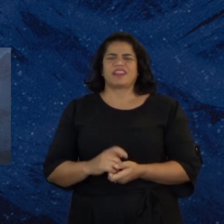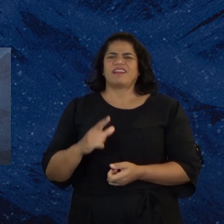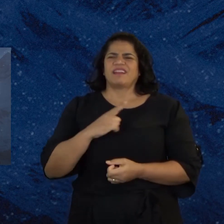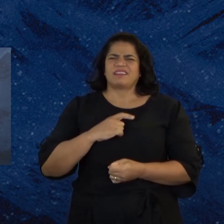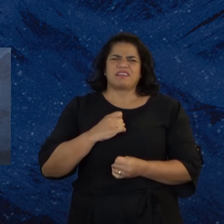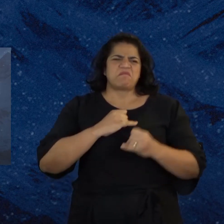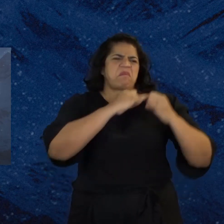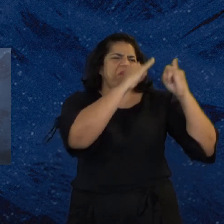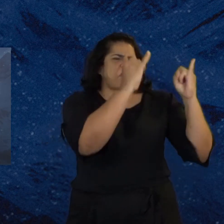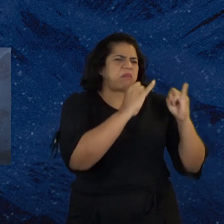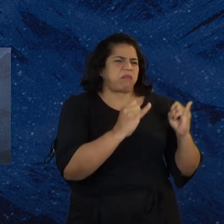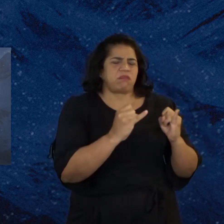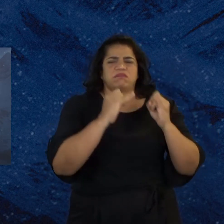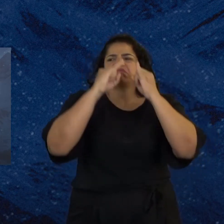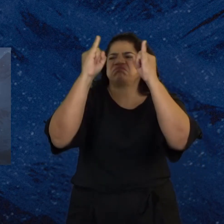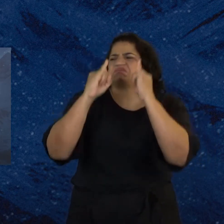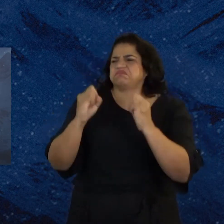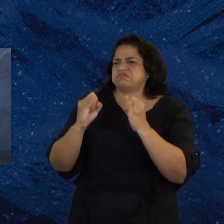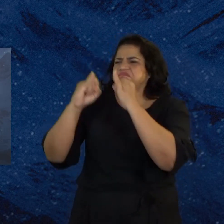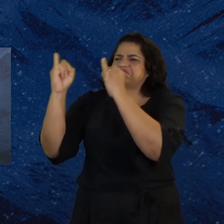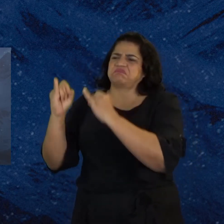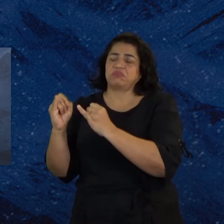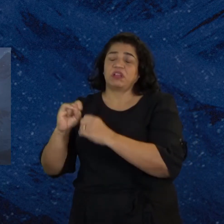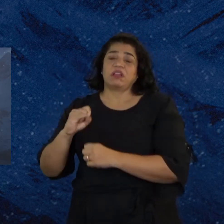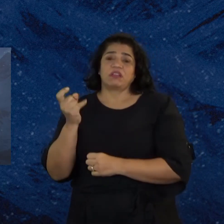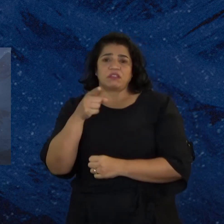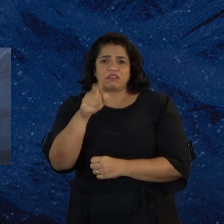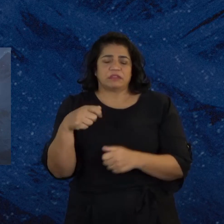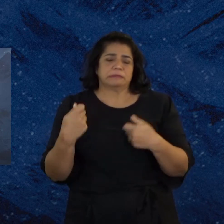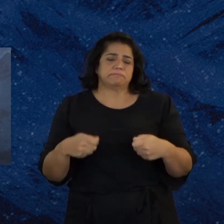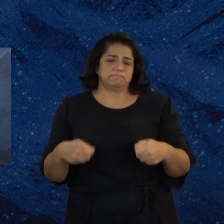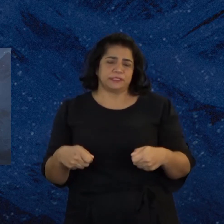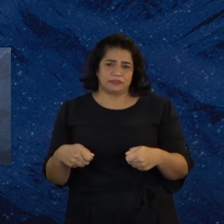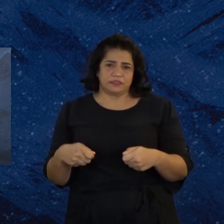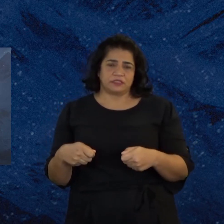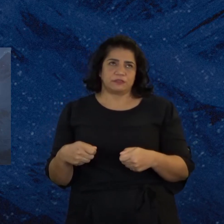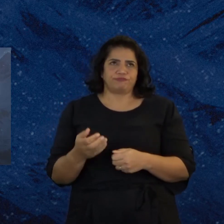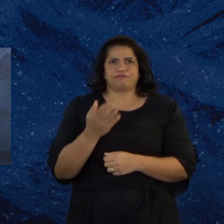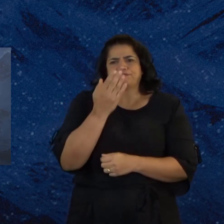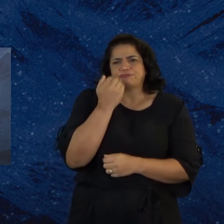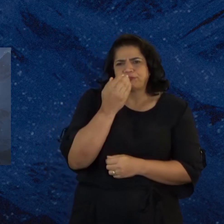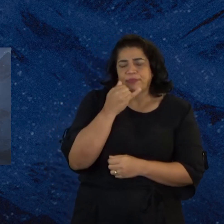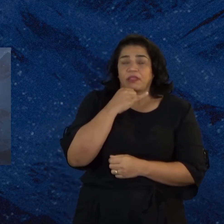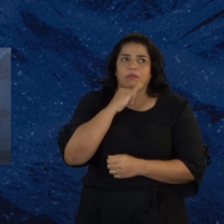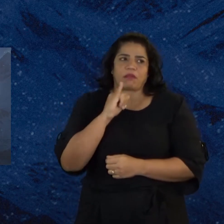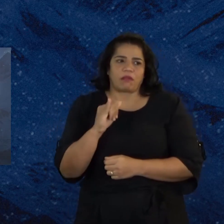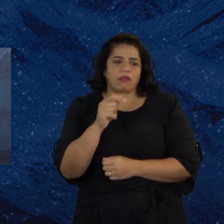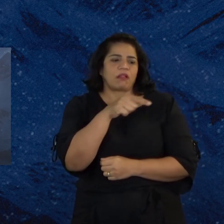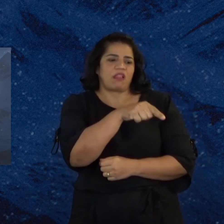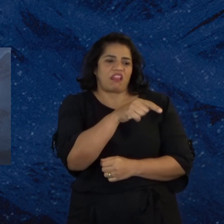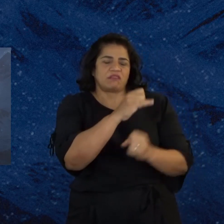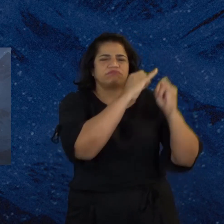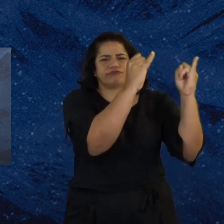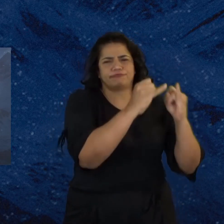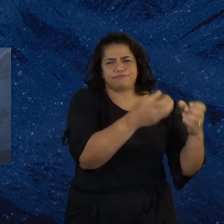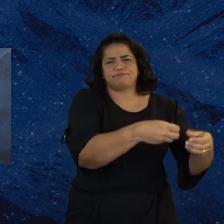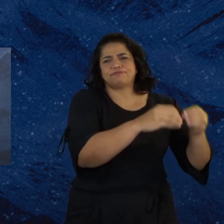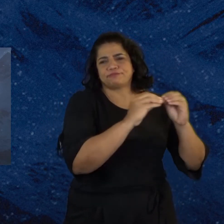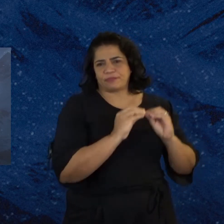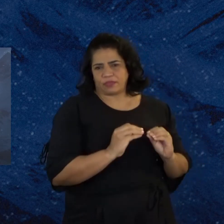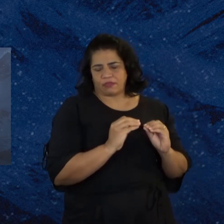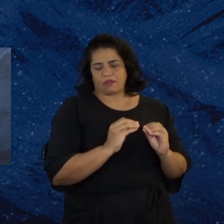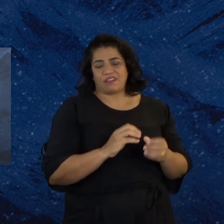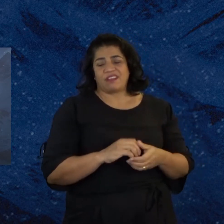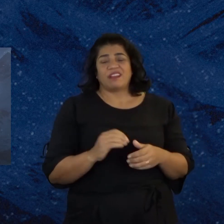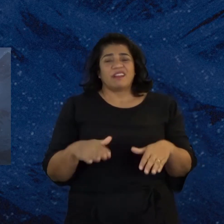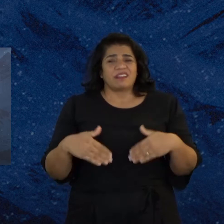cada necessidade do homem. Você precisa disso, então você vai para aquele Deus. E aquele Deus ali vai tentar satisfazer a sua necessidade.